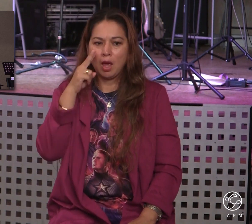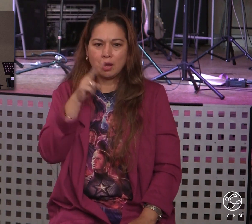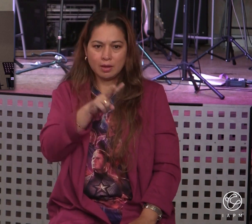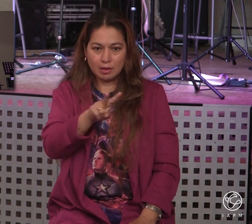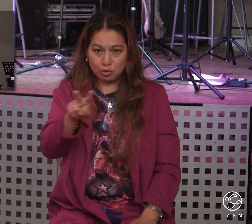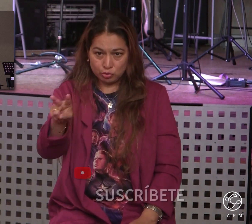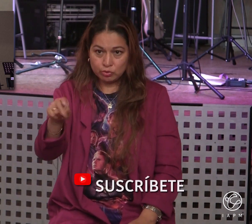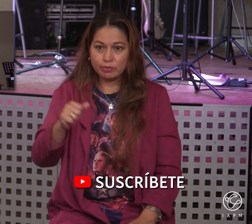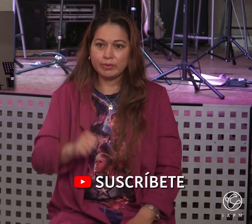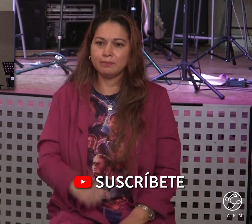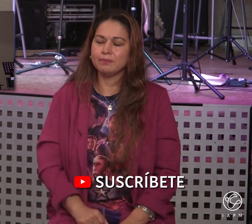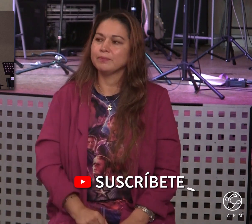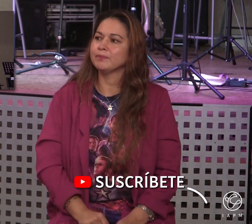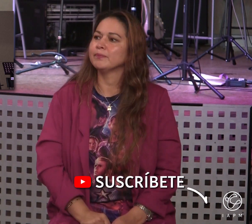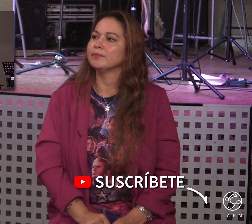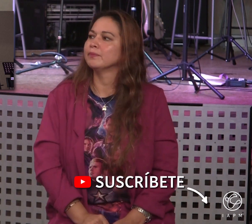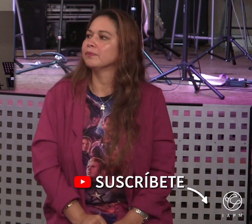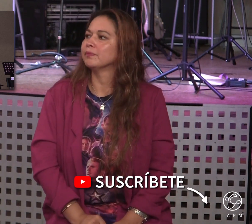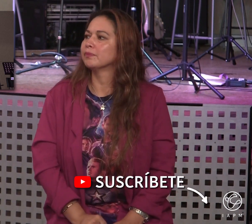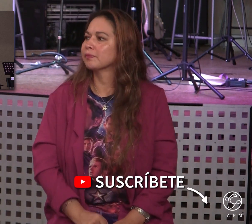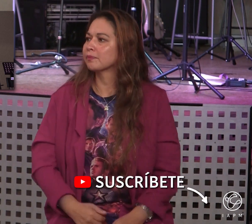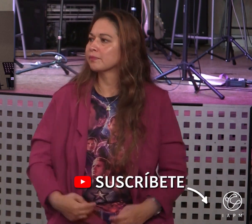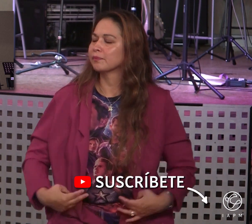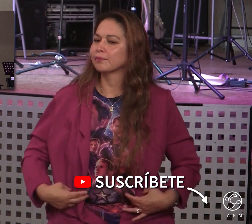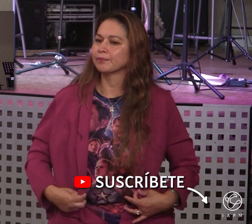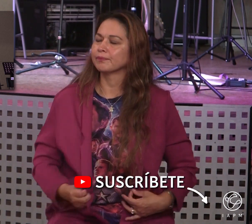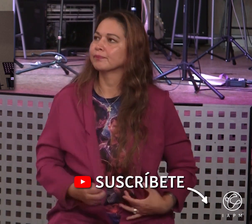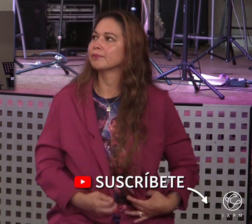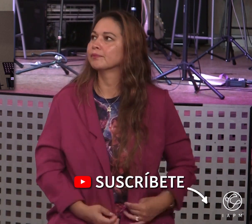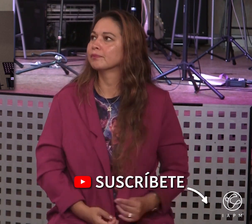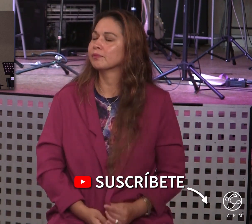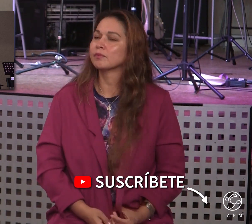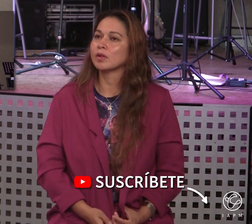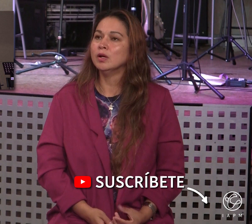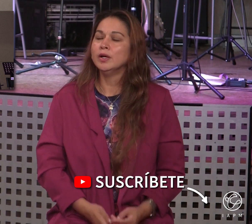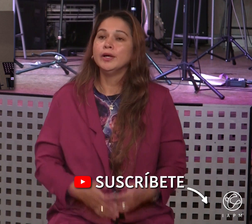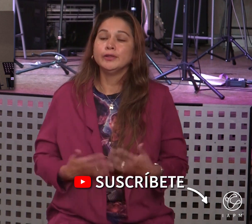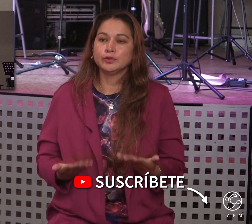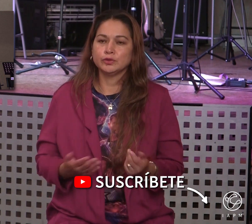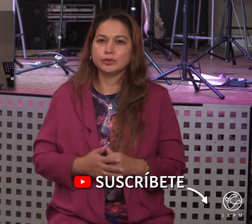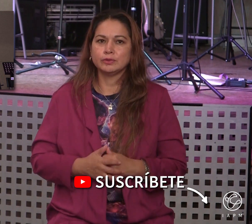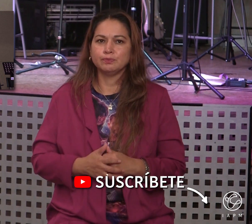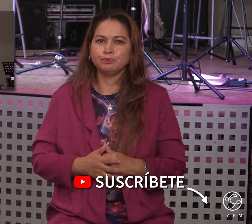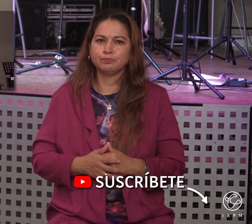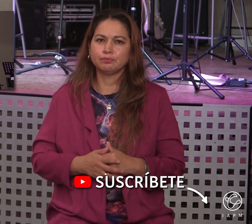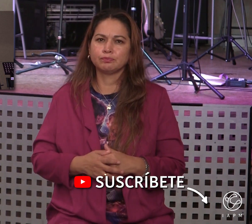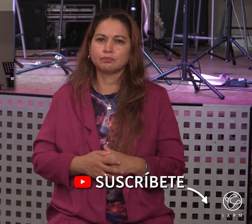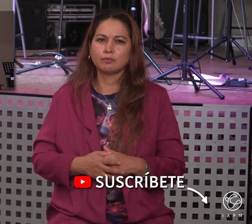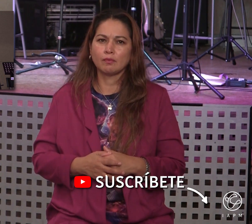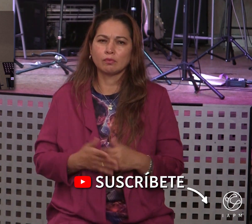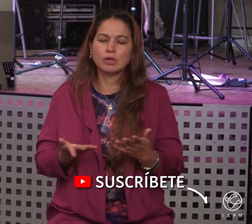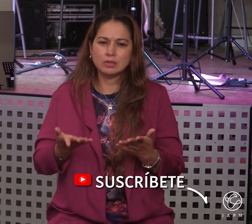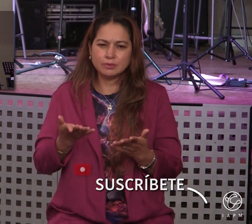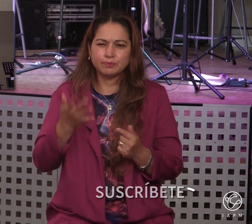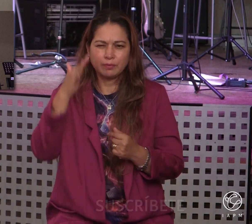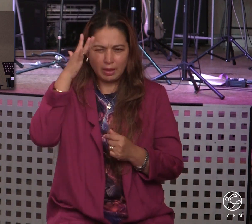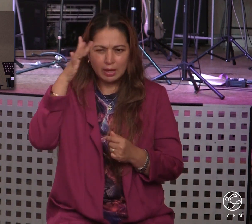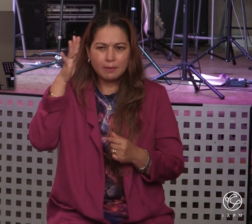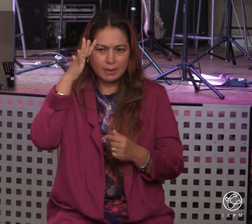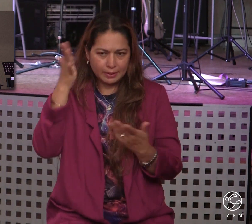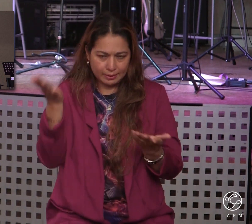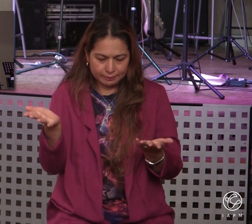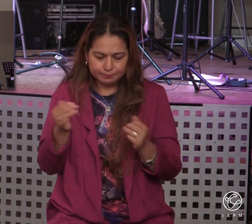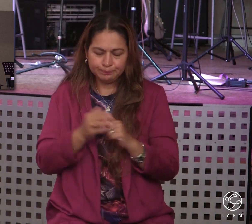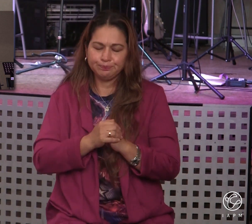evidentemente, porque es la cuarta vigilia, no hace falta ser muy matemático. De 3 a 6 de la mañana. Ahora mira, desde,